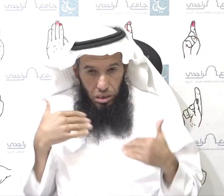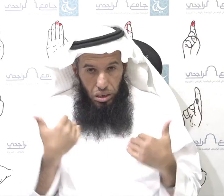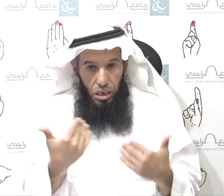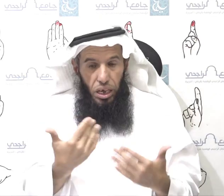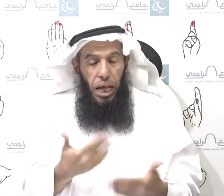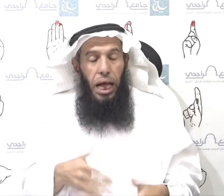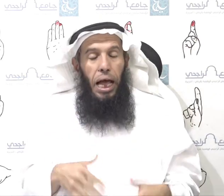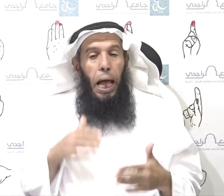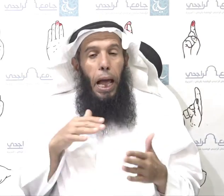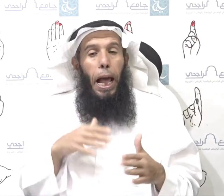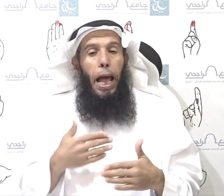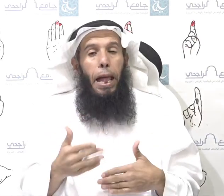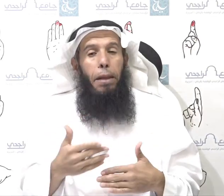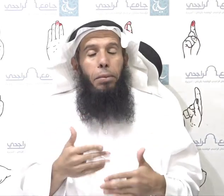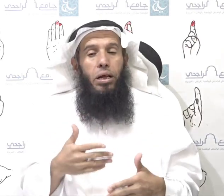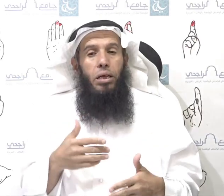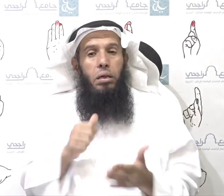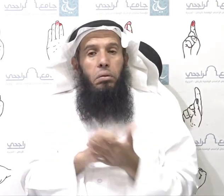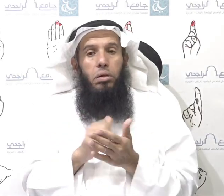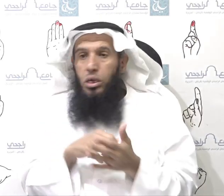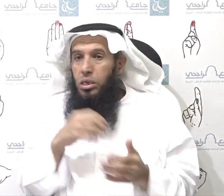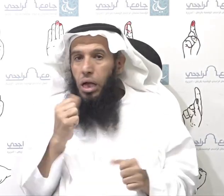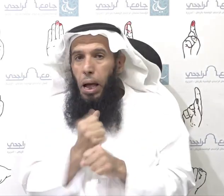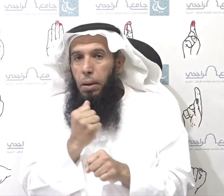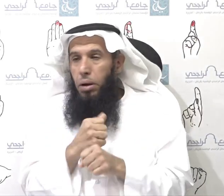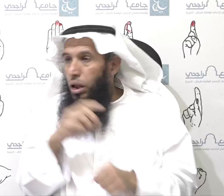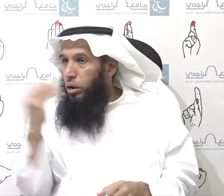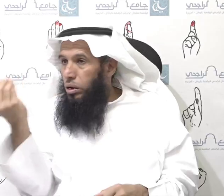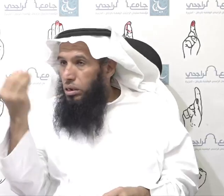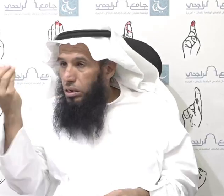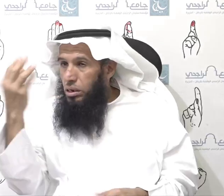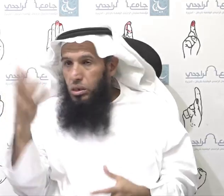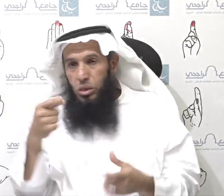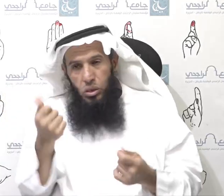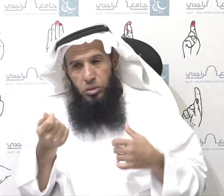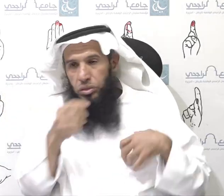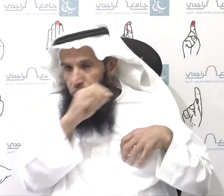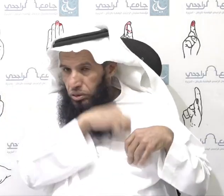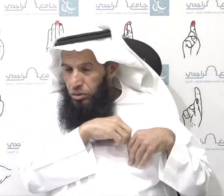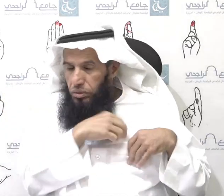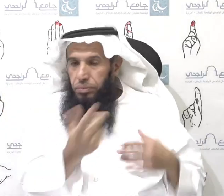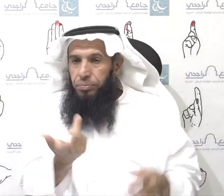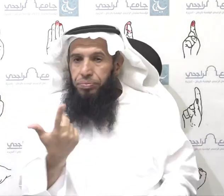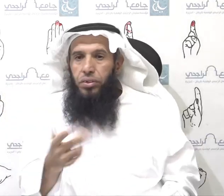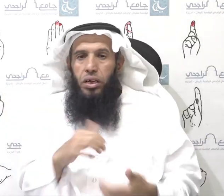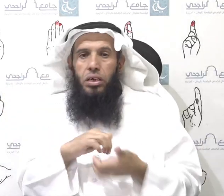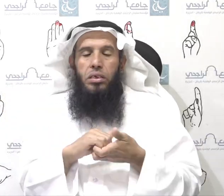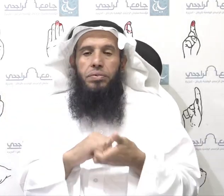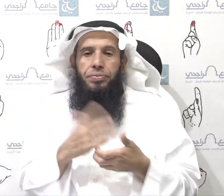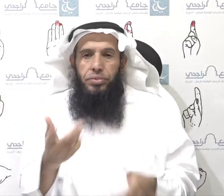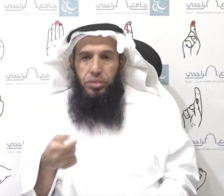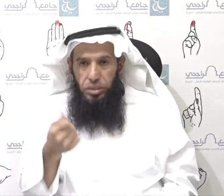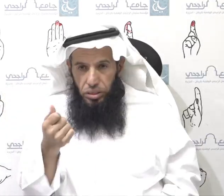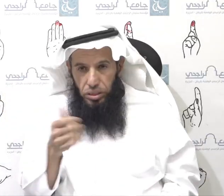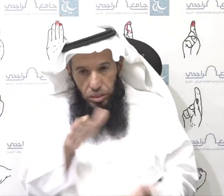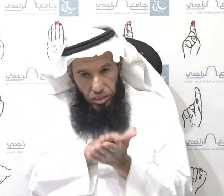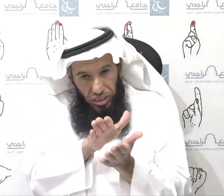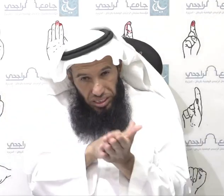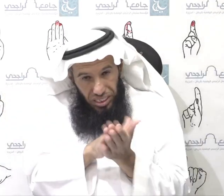من بيته إلى العمل أو إلى الأصحاب والخلان، يقطع الوقت، وكان يستغل شيئًا